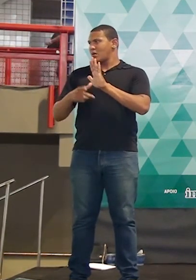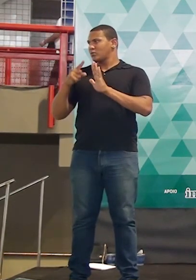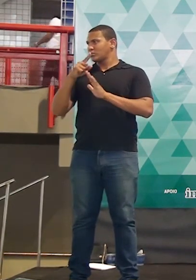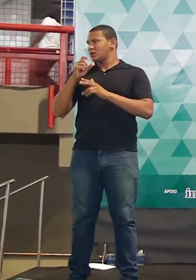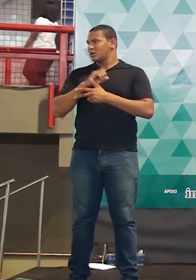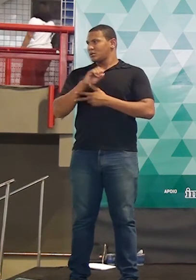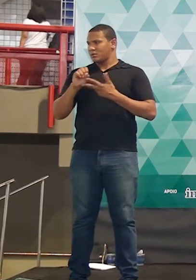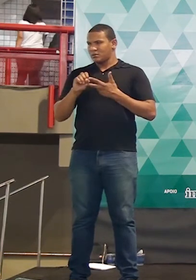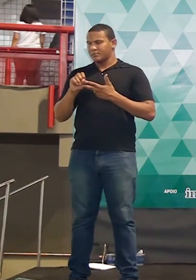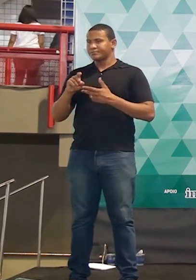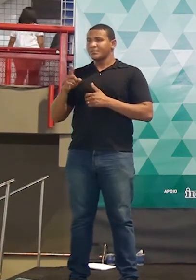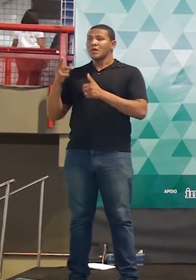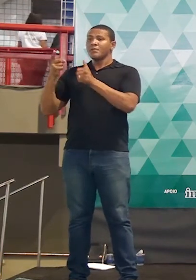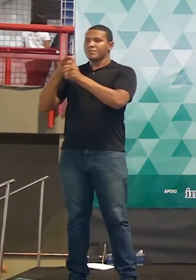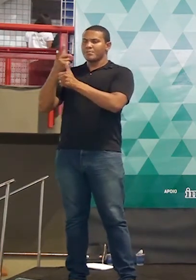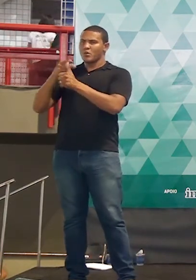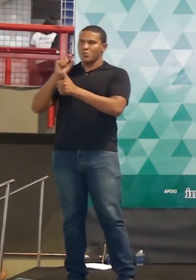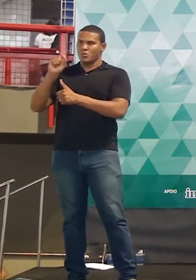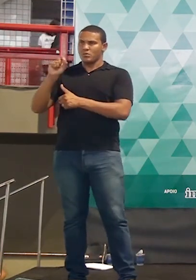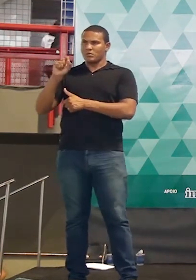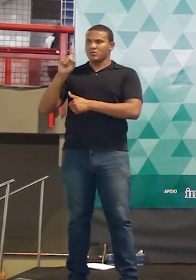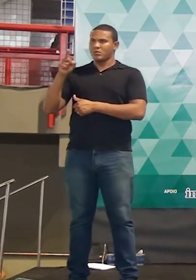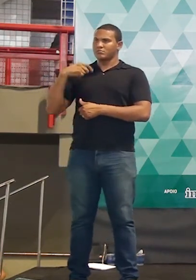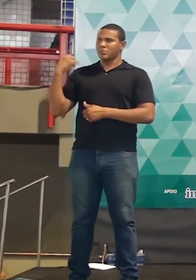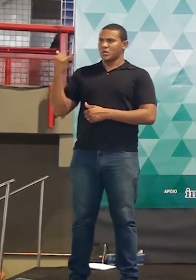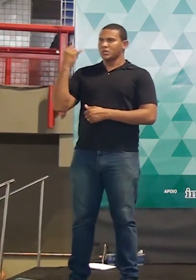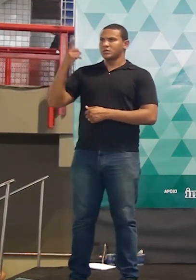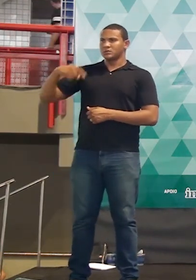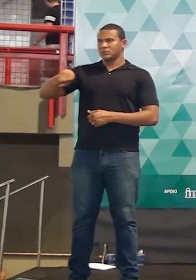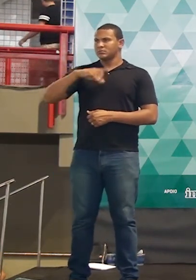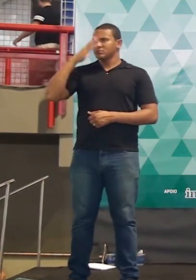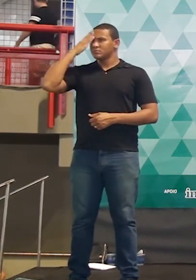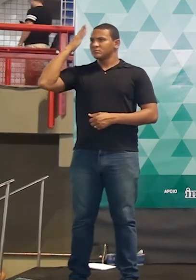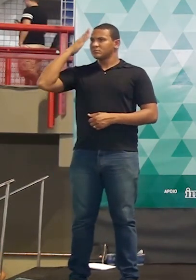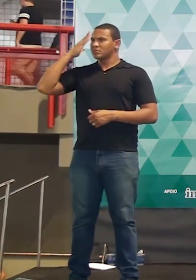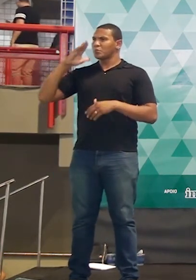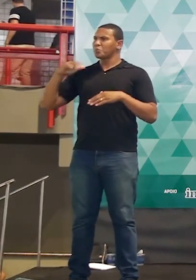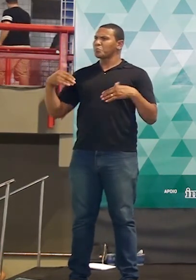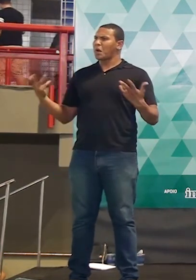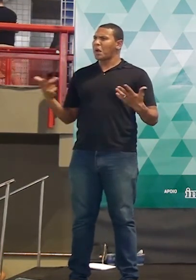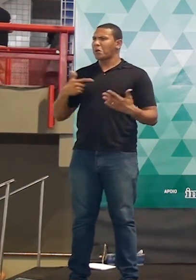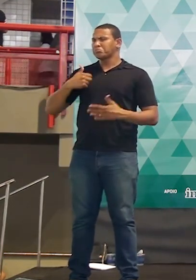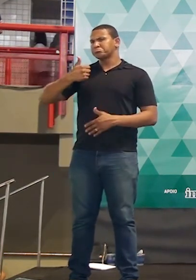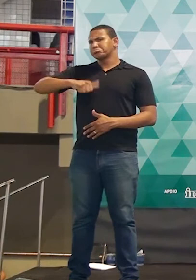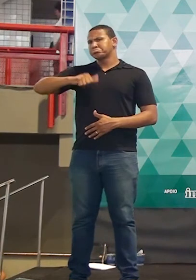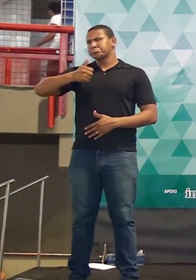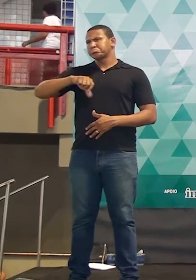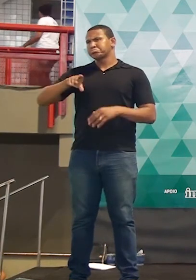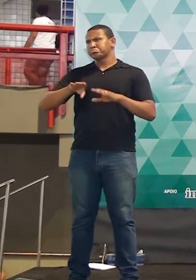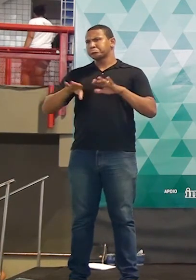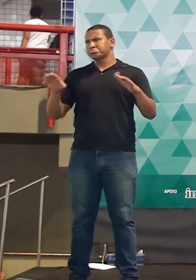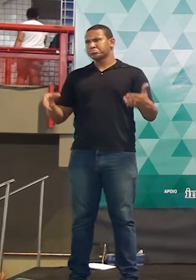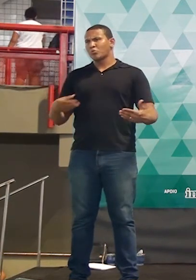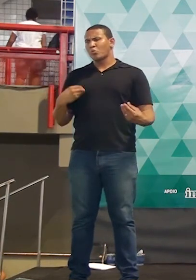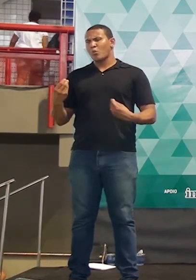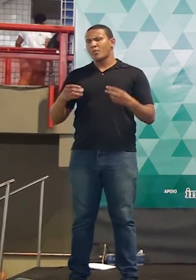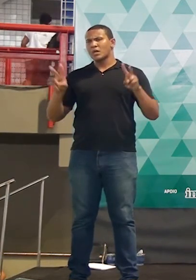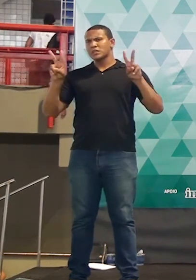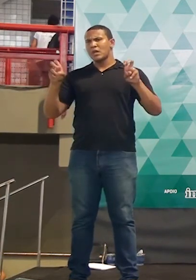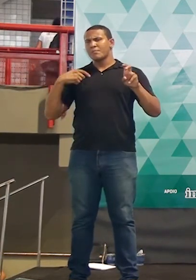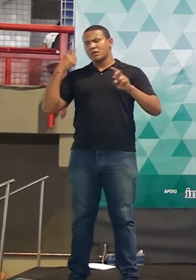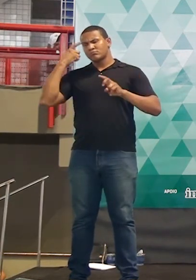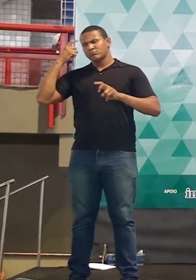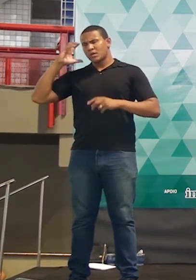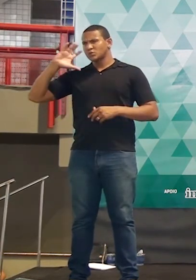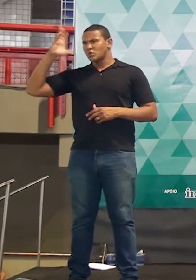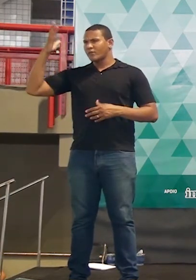você saiba, professora, de onde é que a banca que faz a prova do Enem tira o tema da redação?